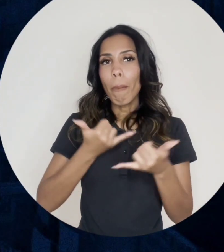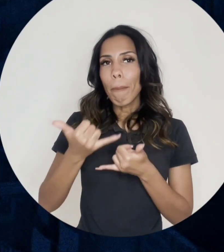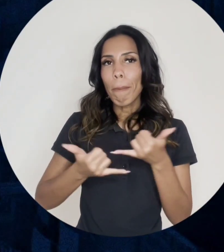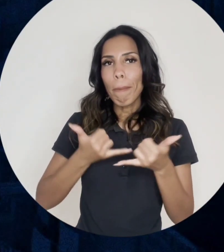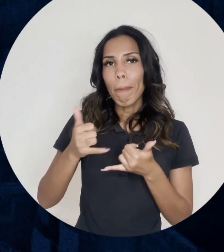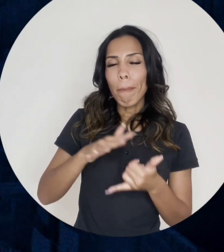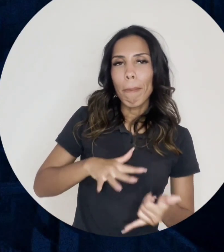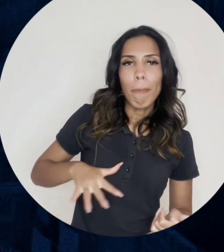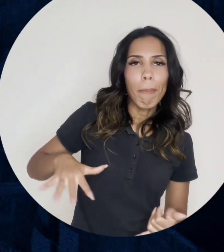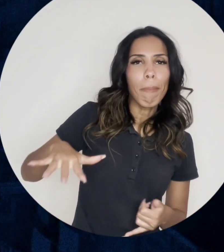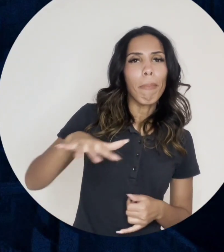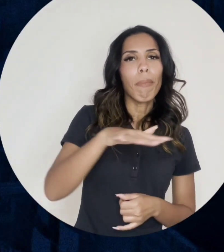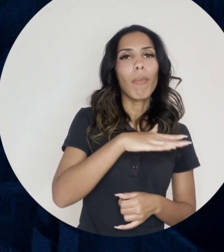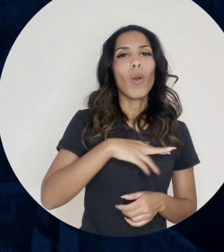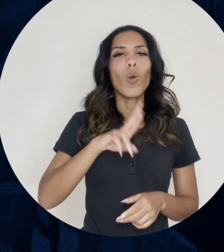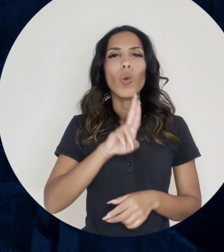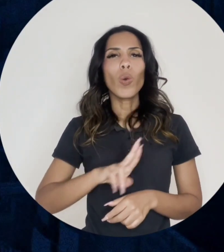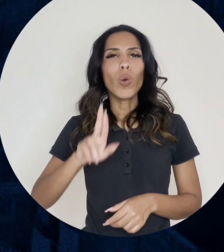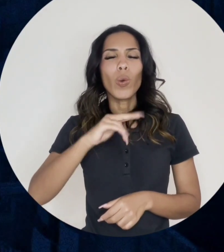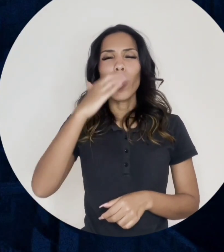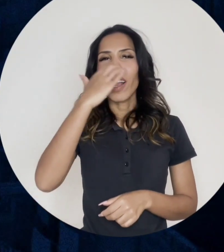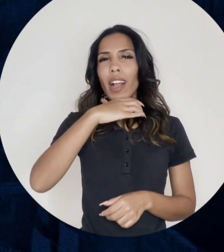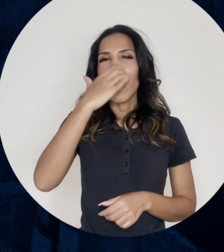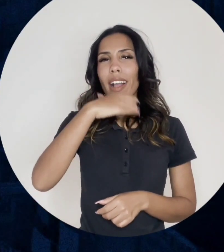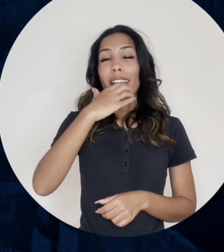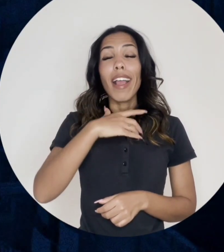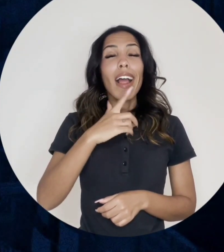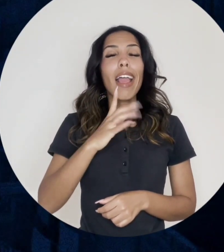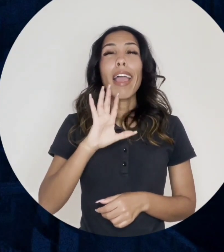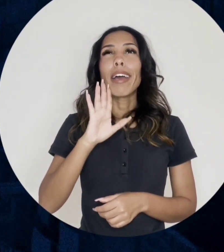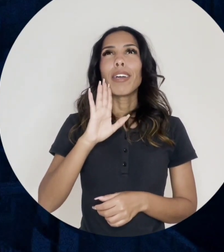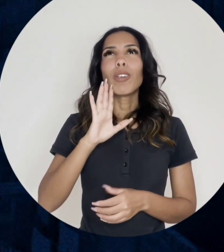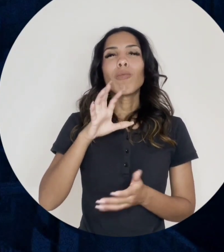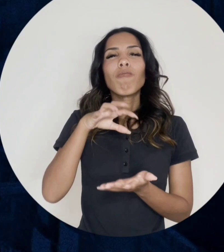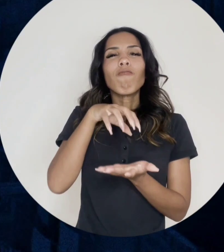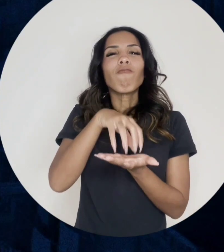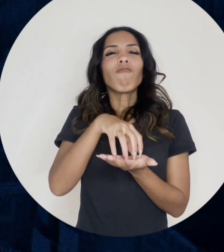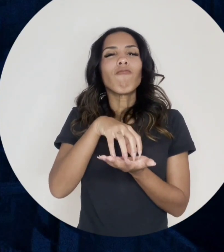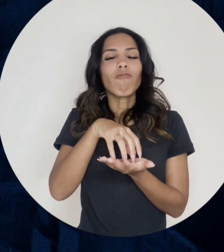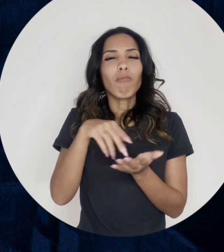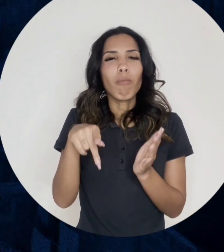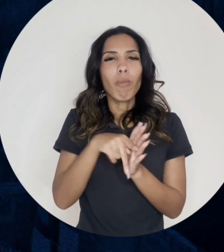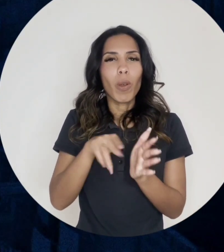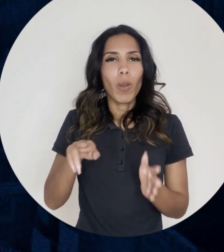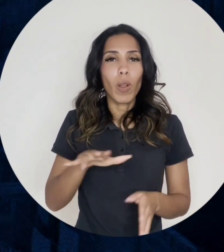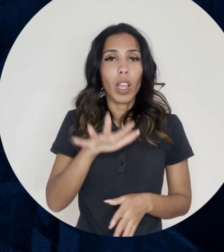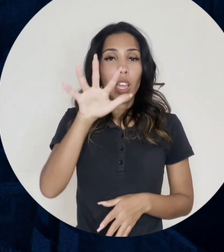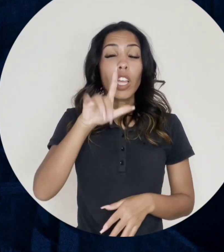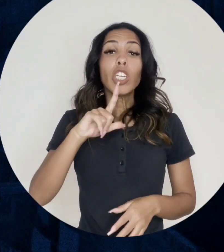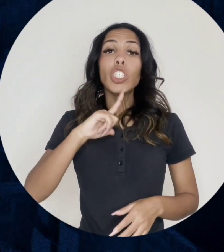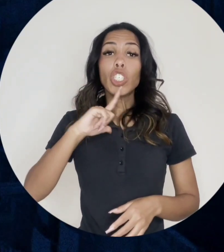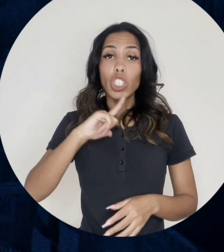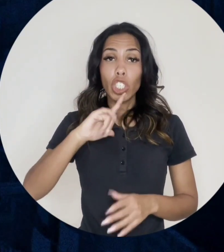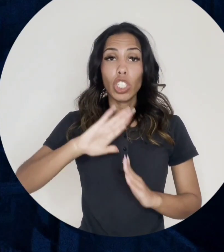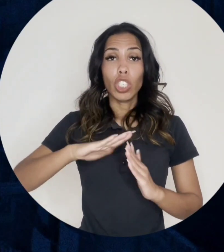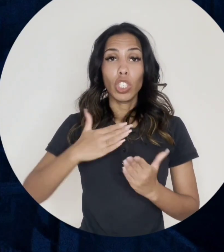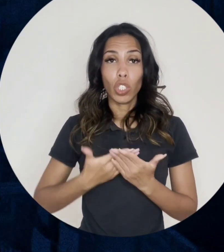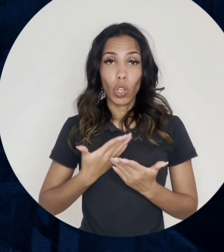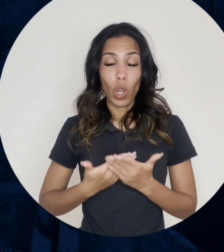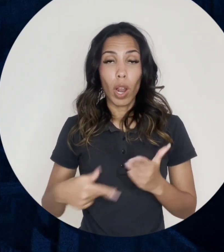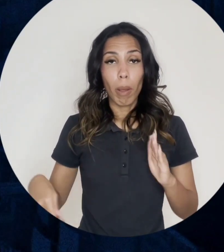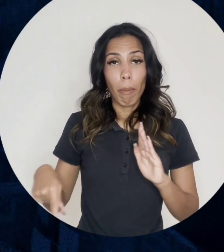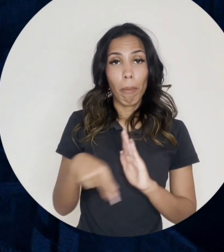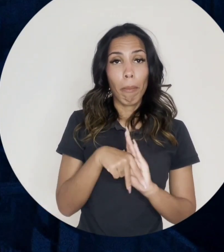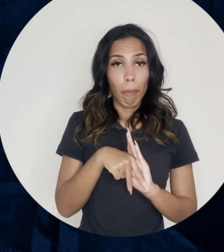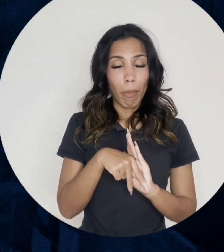gente usar frutas, era o centro, o coração da Rocinha. Tinha as escolas da própria Soreg e uma escola